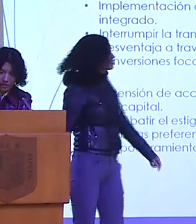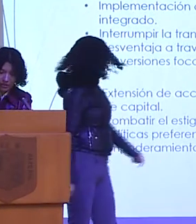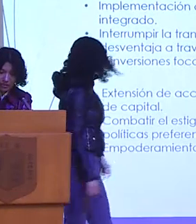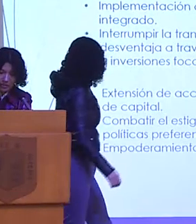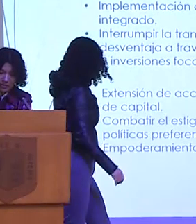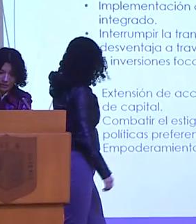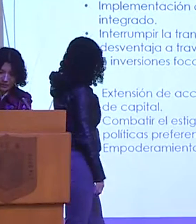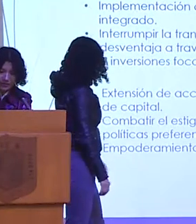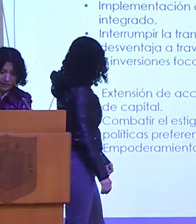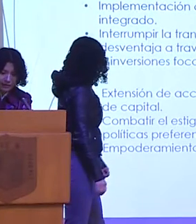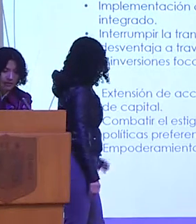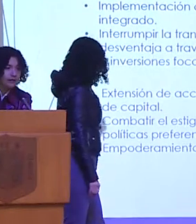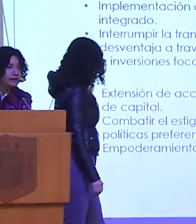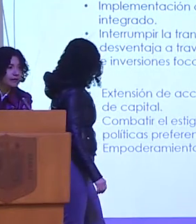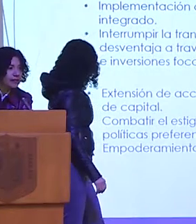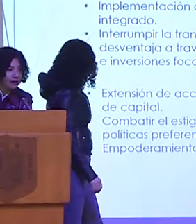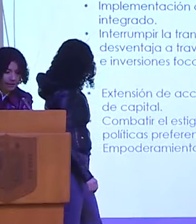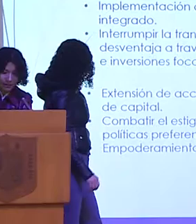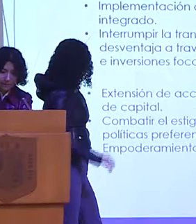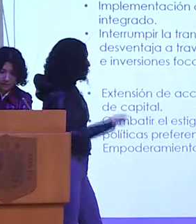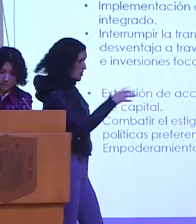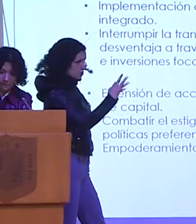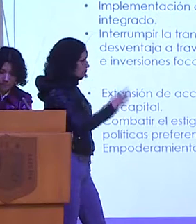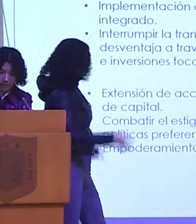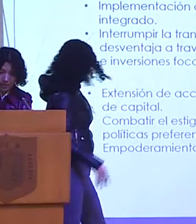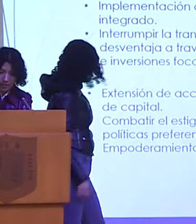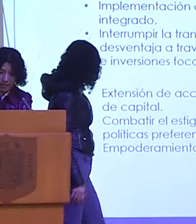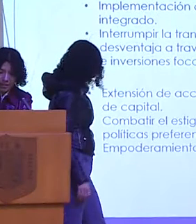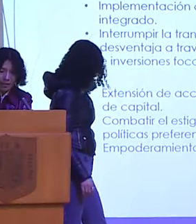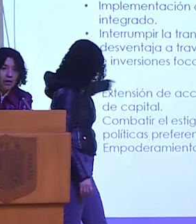los mercados laborales de tierras y de capital.